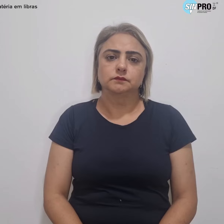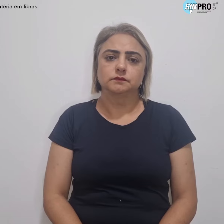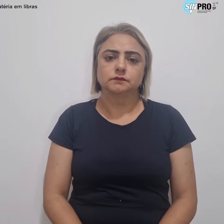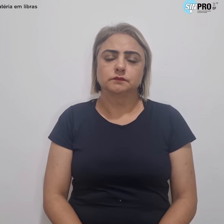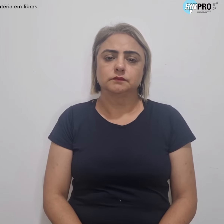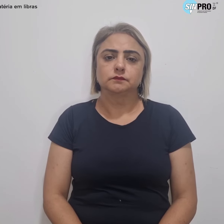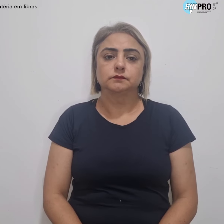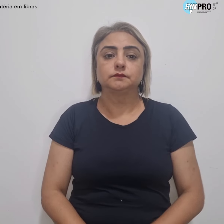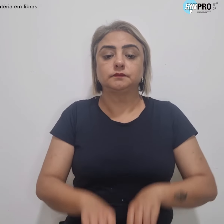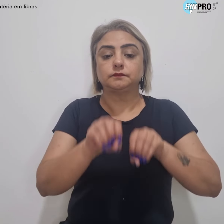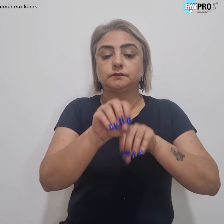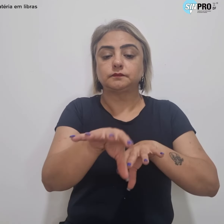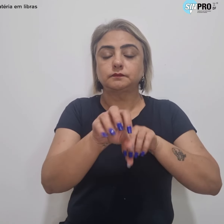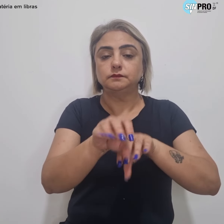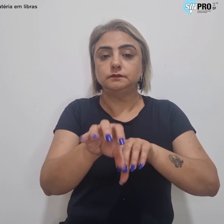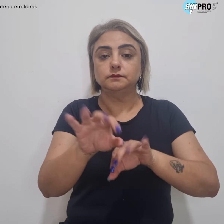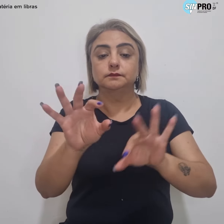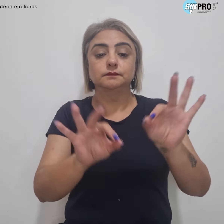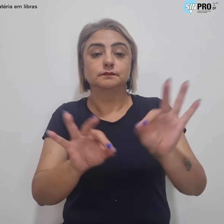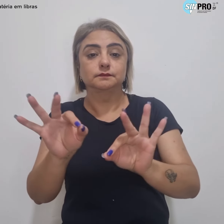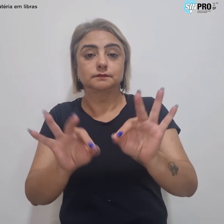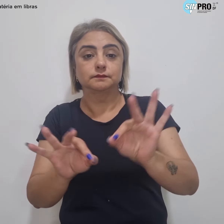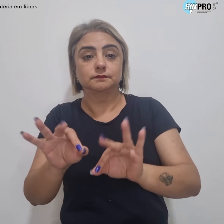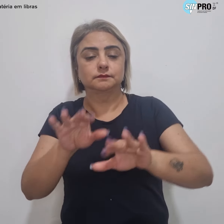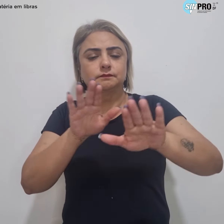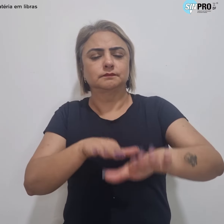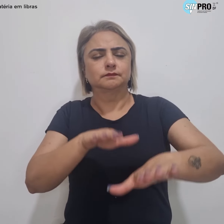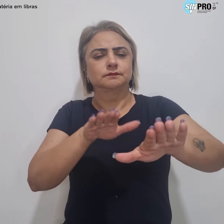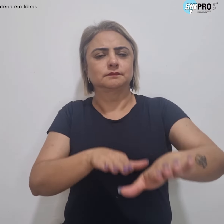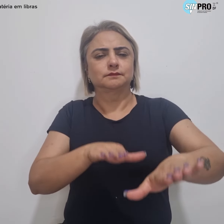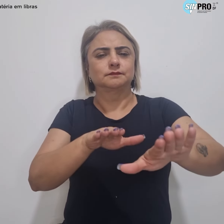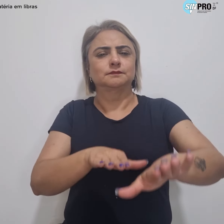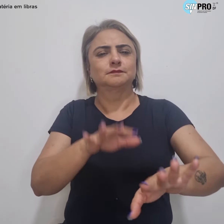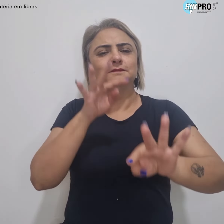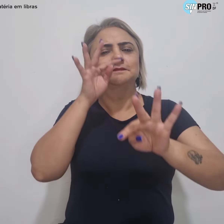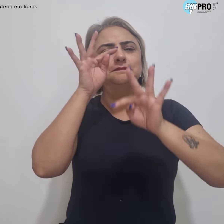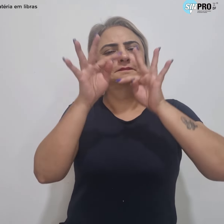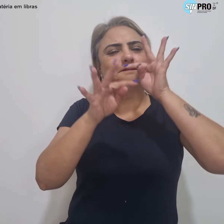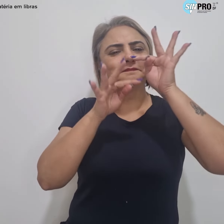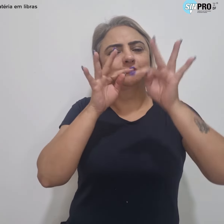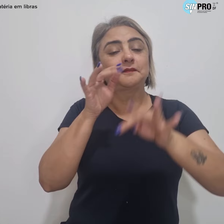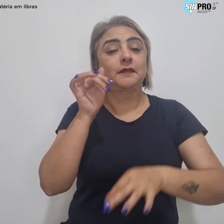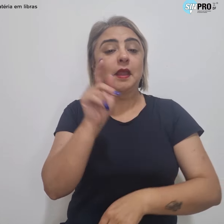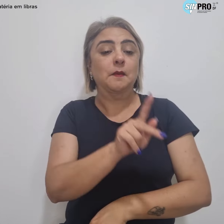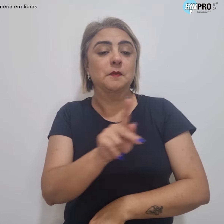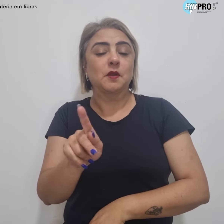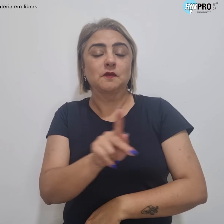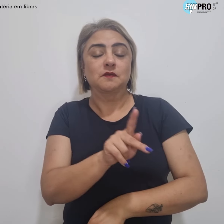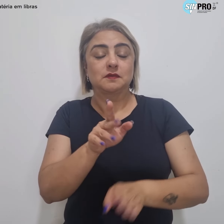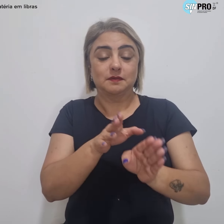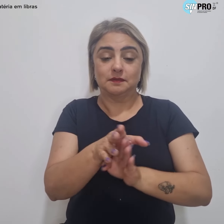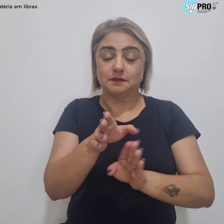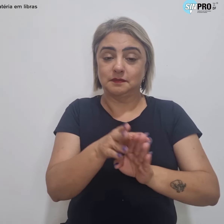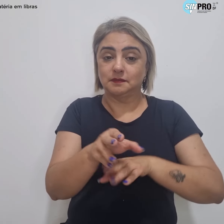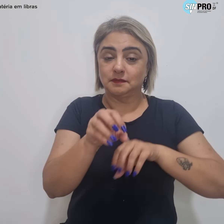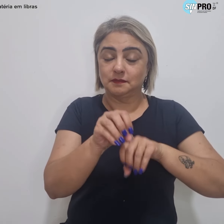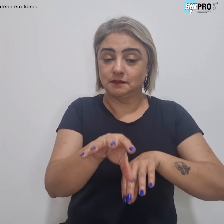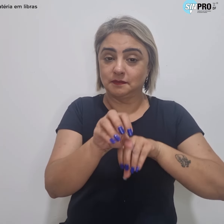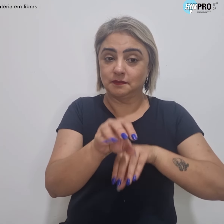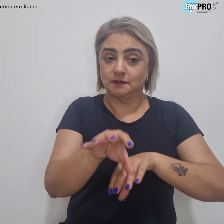Educadoras se preparam para a Marcha das Margaridas. Professoras e orientadoras educacionais